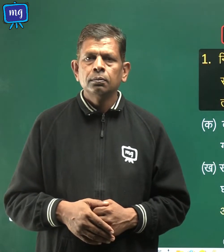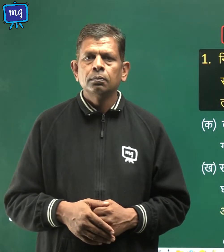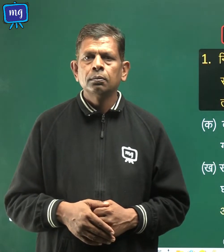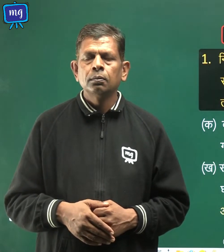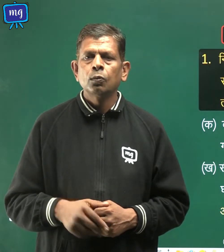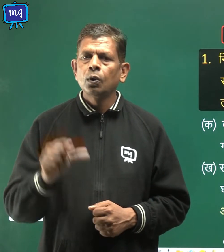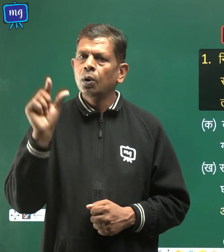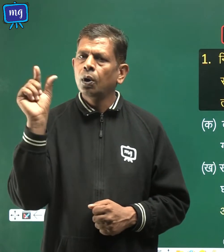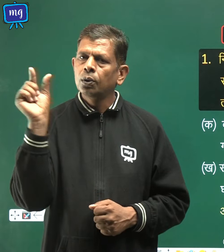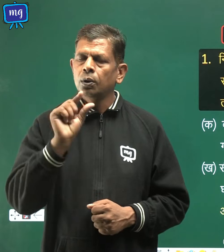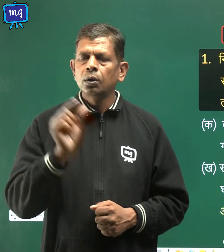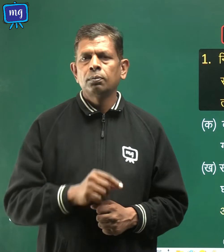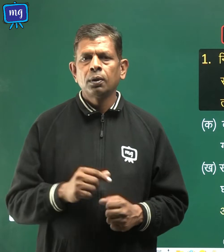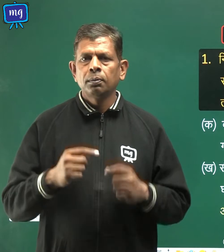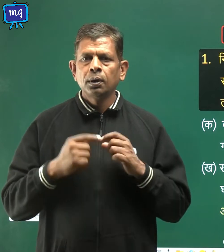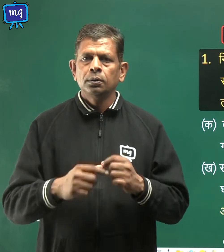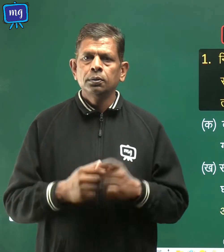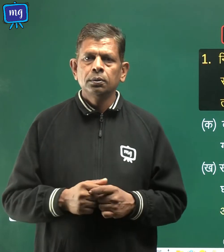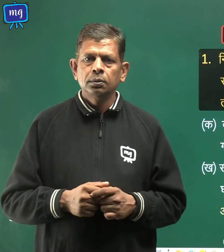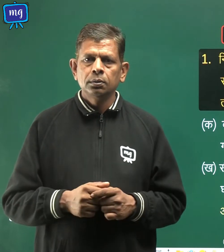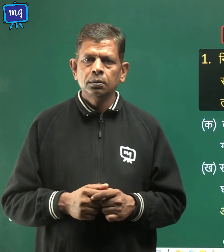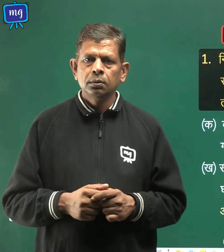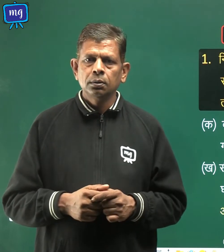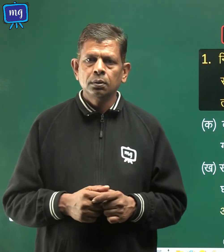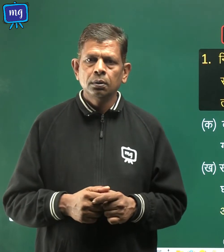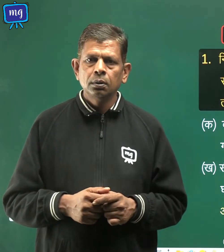अति लघुत्तरात्मक प्रश्न,